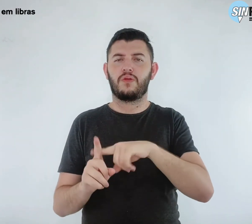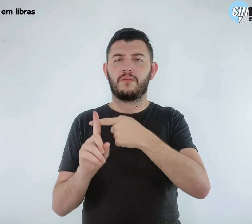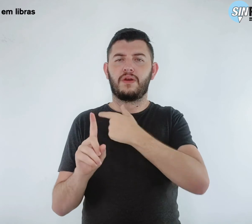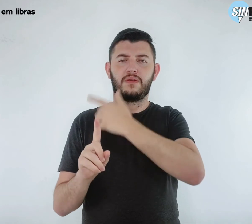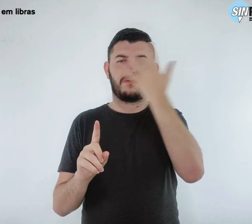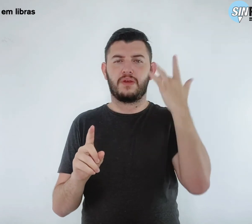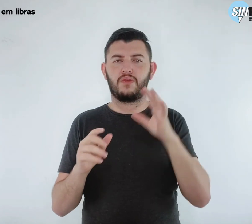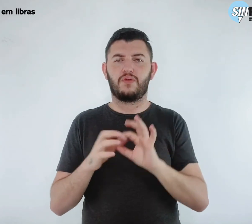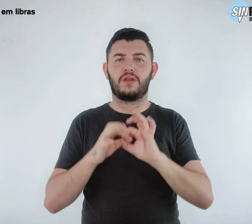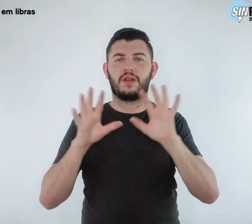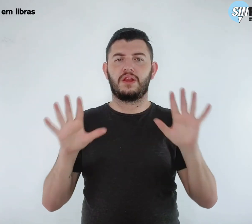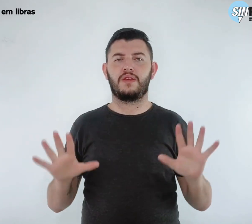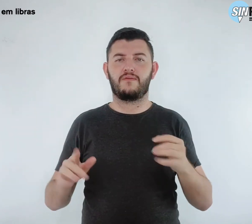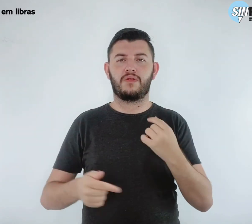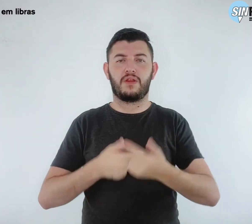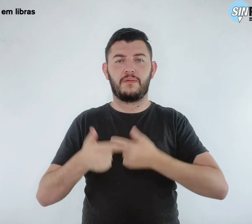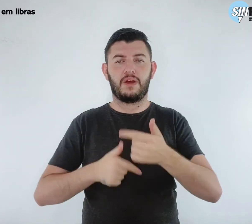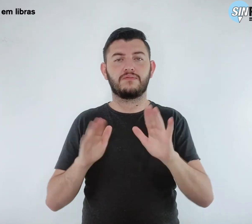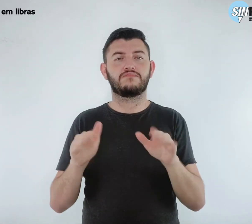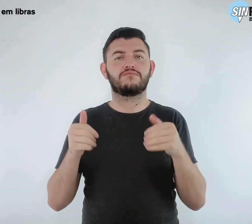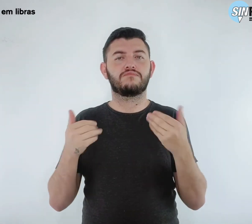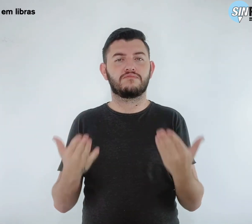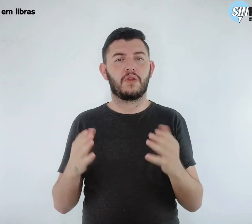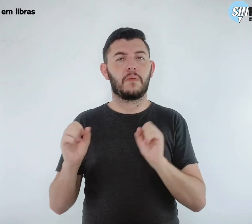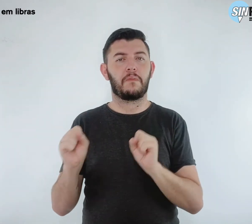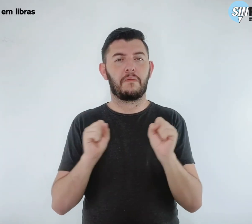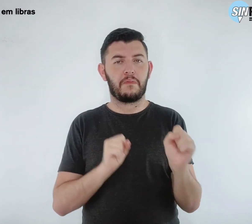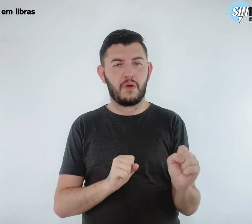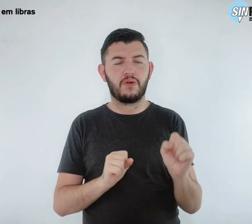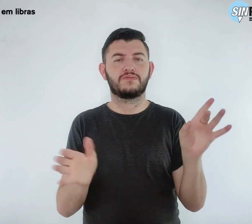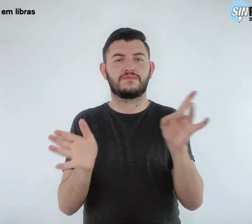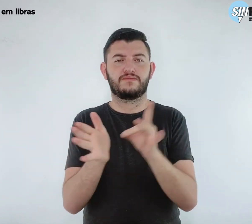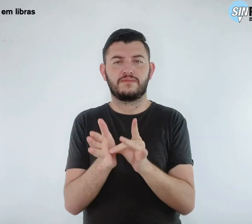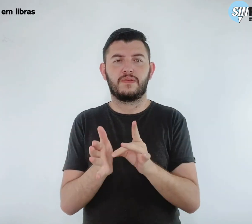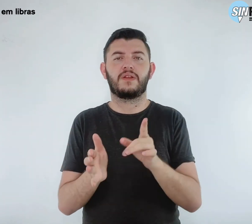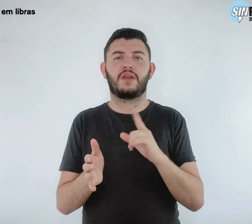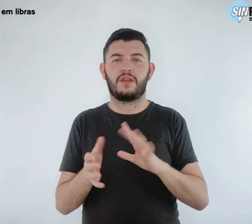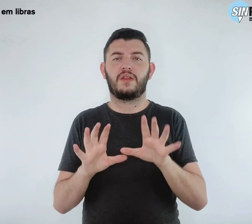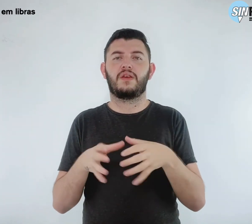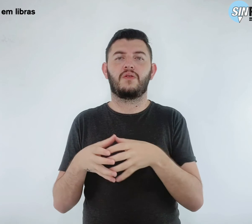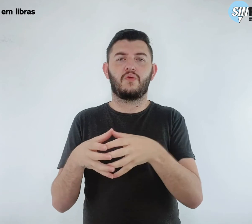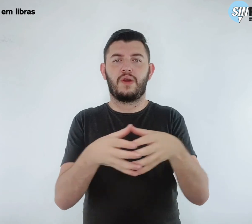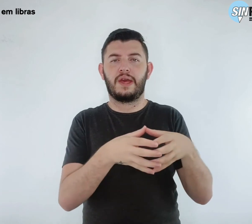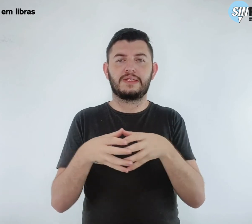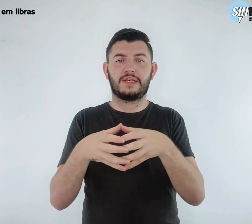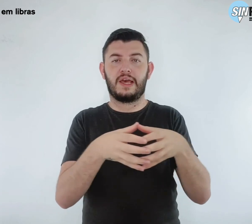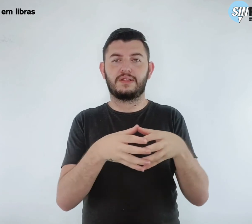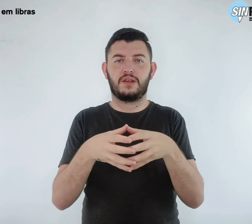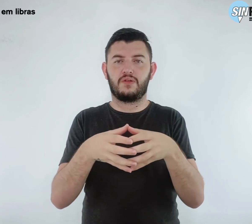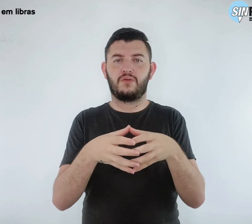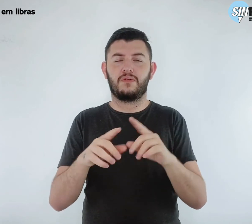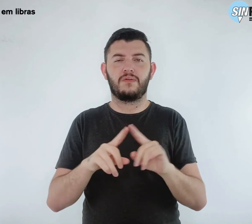de trabalhadores livres, só daí poder-se-ia tirar um exército. O